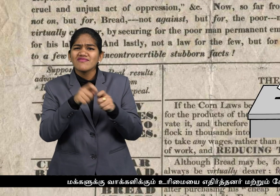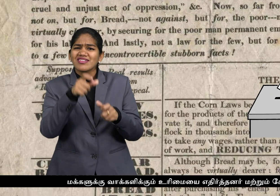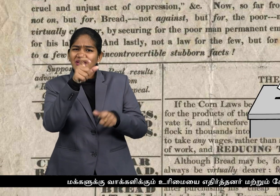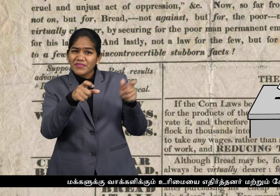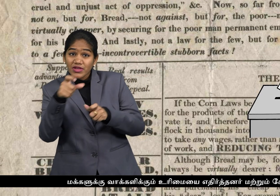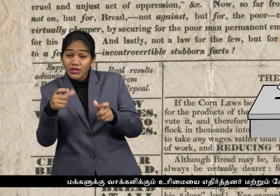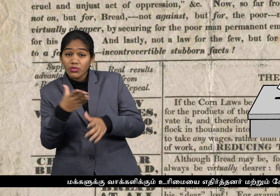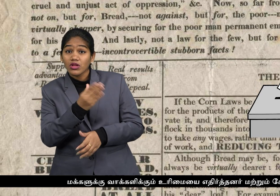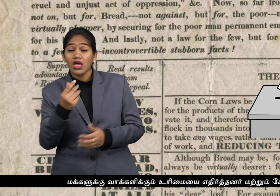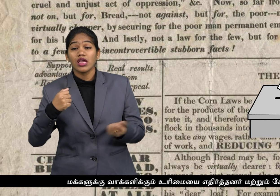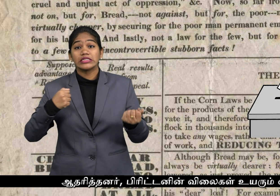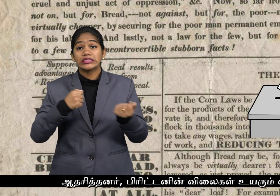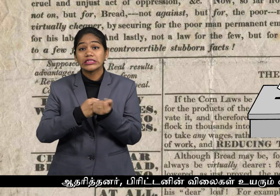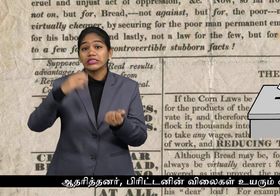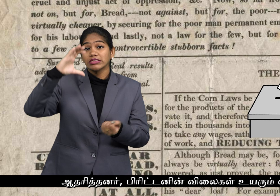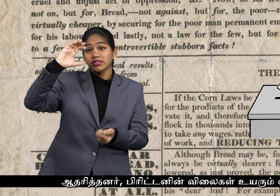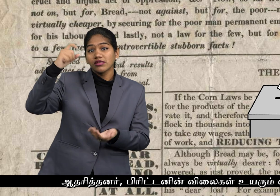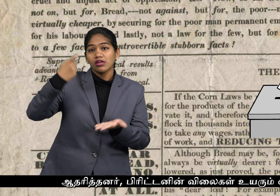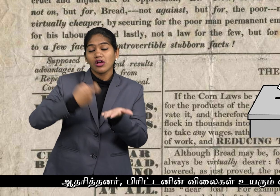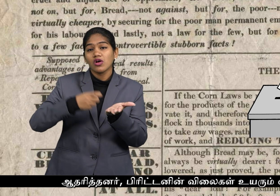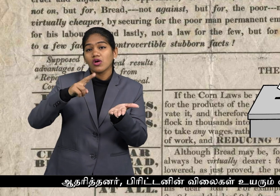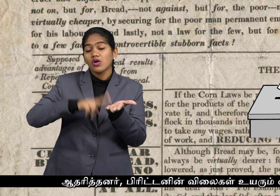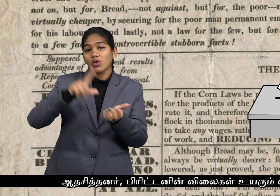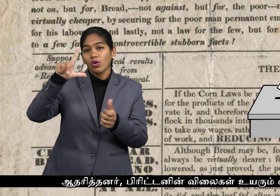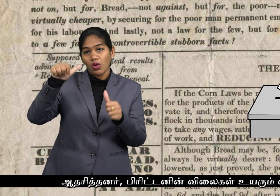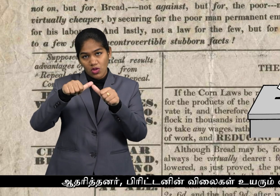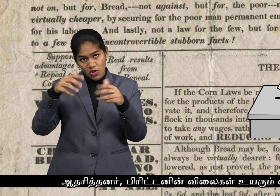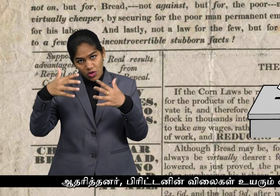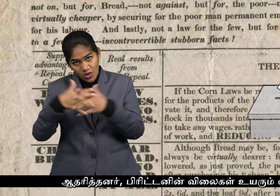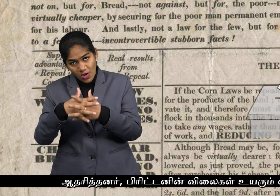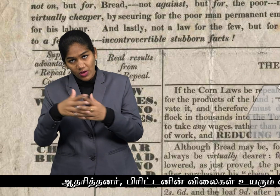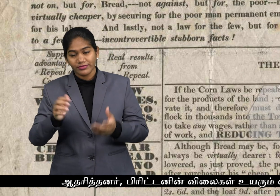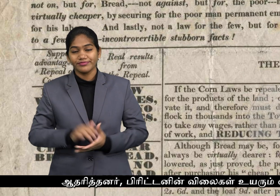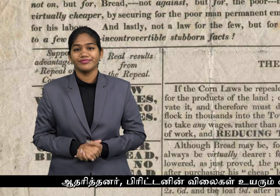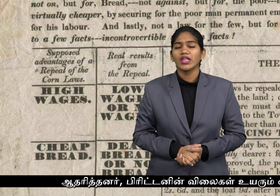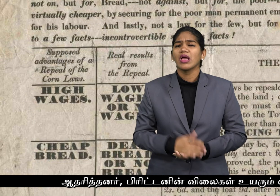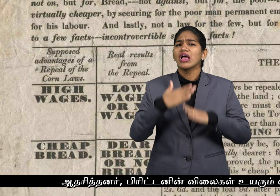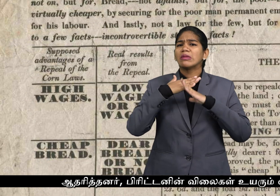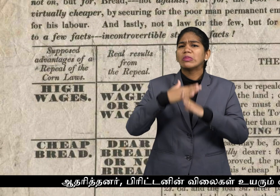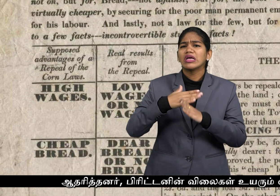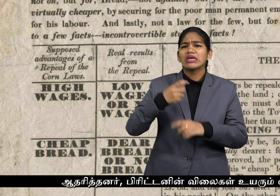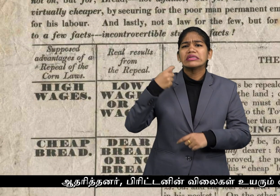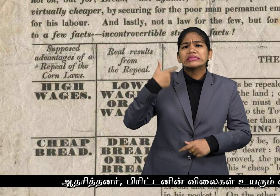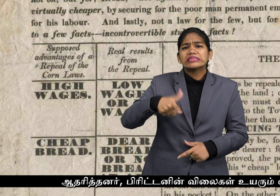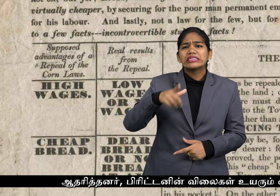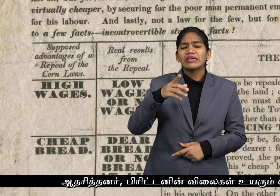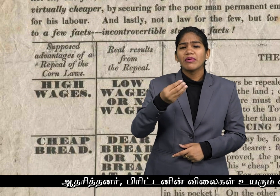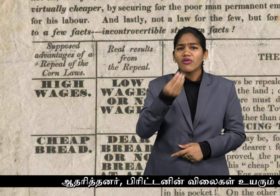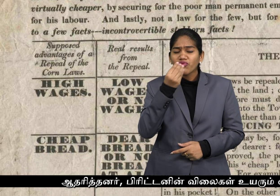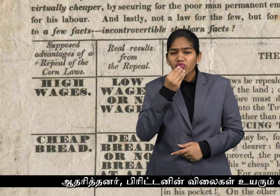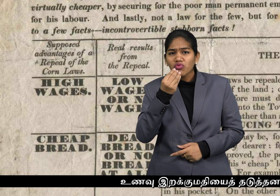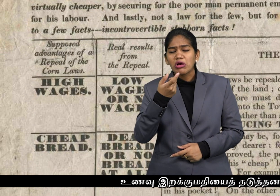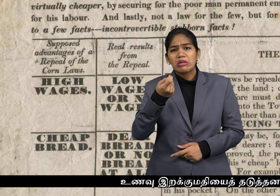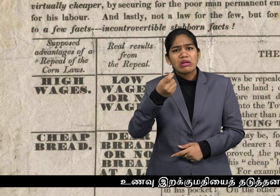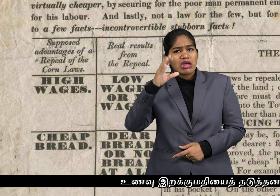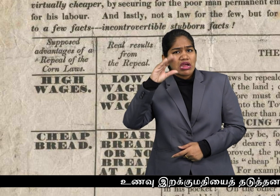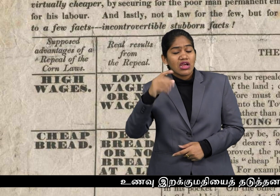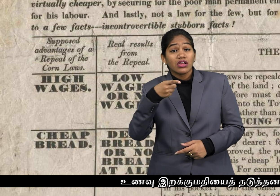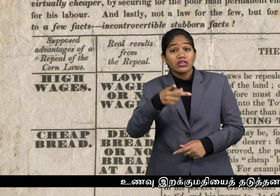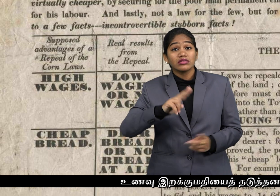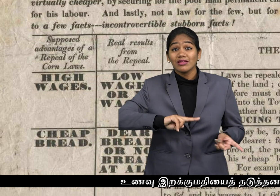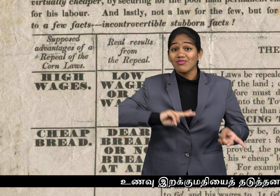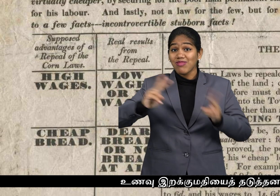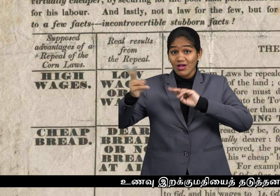மற்றும் சோழ சட்டங்களை ஆதரித்தனர். பிரிட்டனின் விலைகள் உயரும் வரை மலிவான உணவு